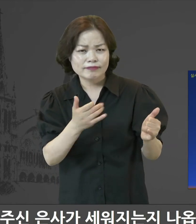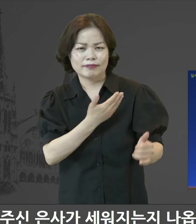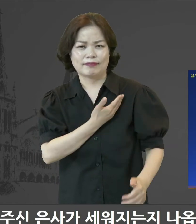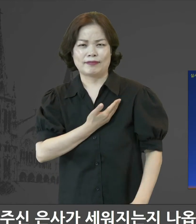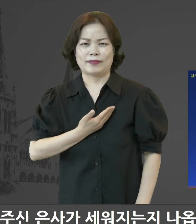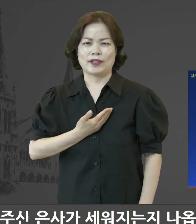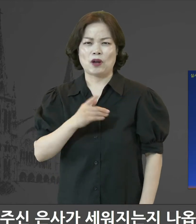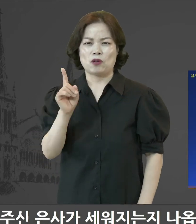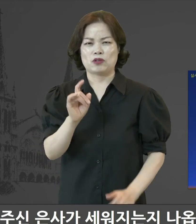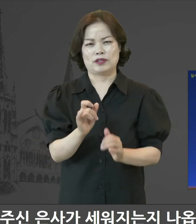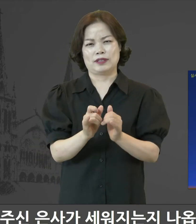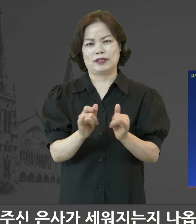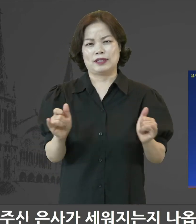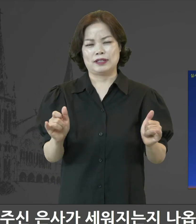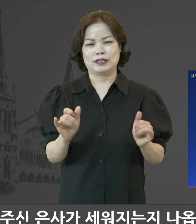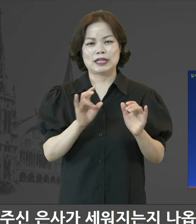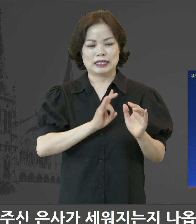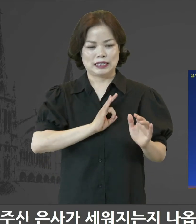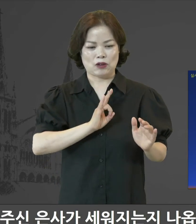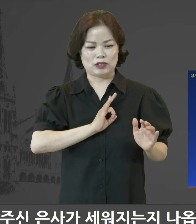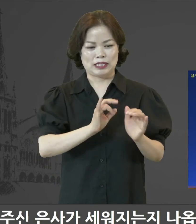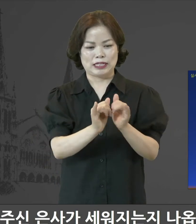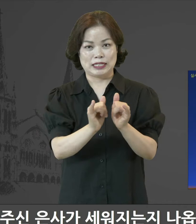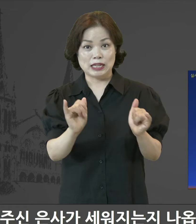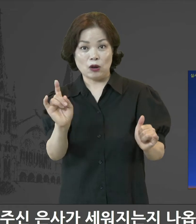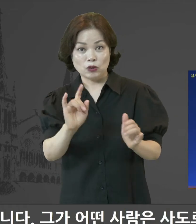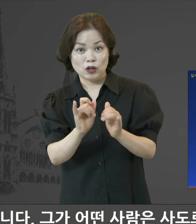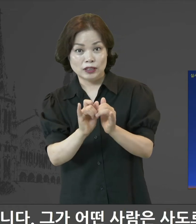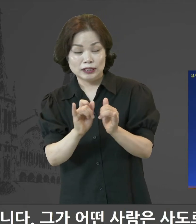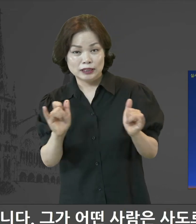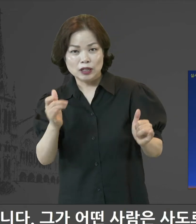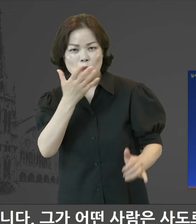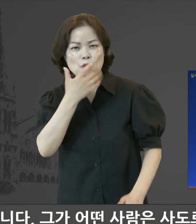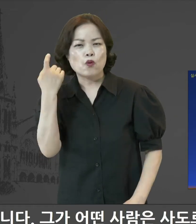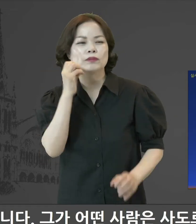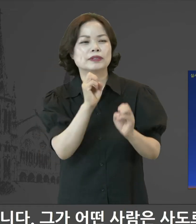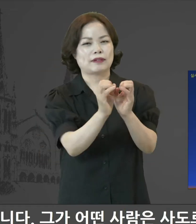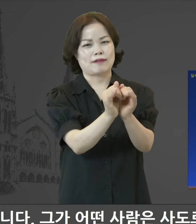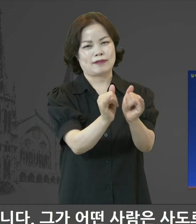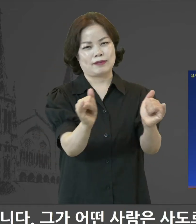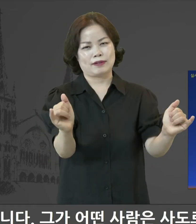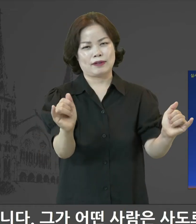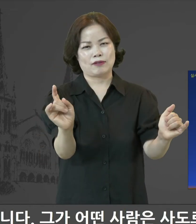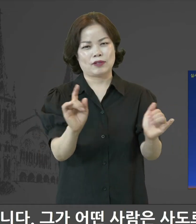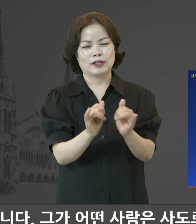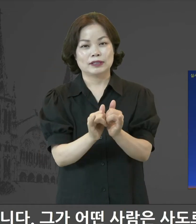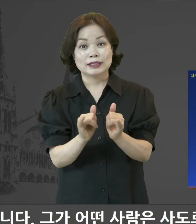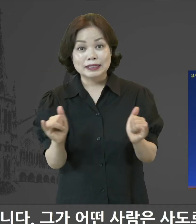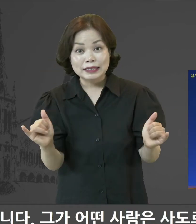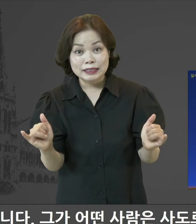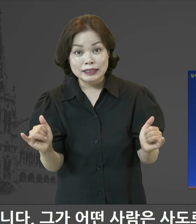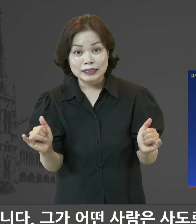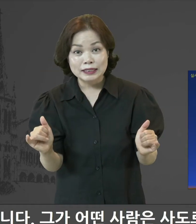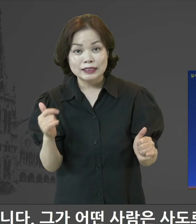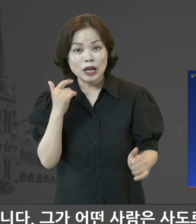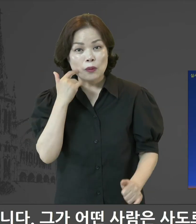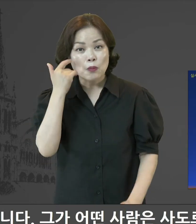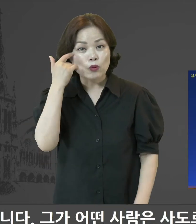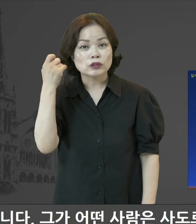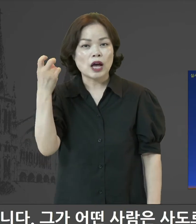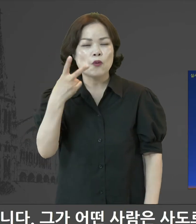사도로, 어떤 사람은 선지자로, 어떤 사람은 복음 전하는 자로, 어떤 사람은